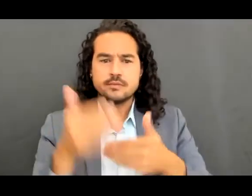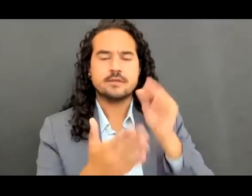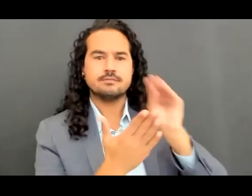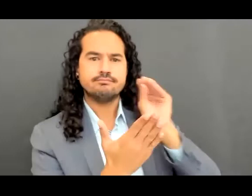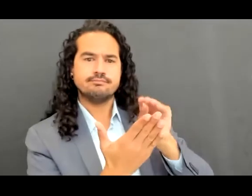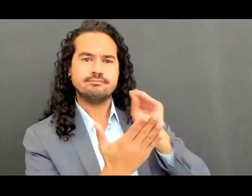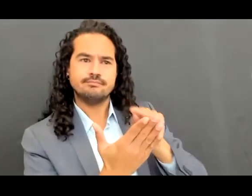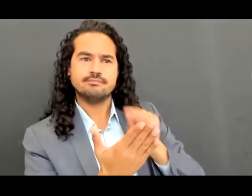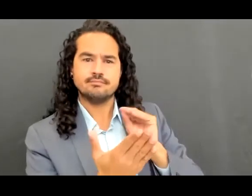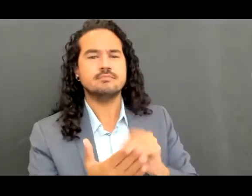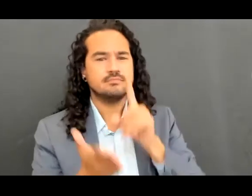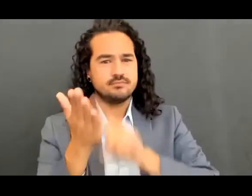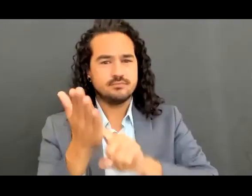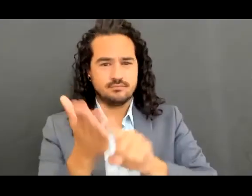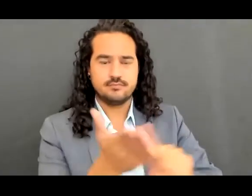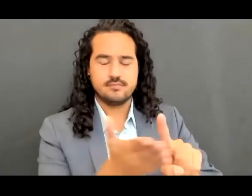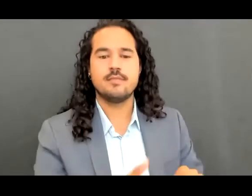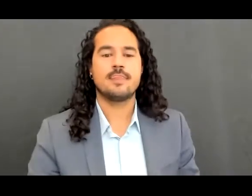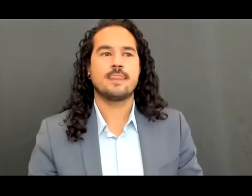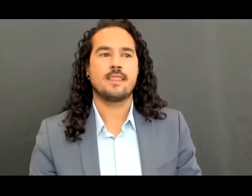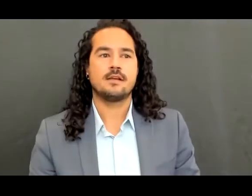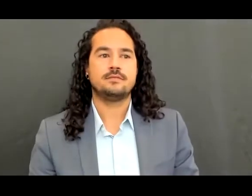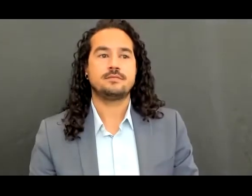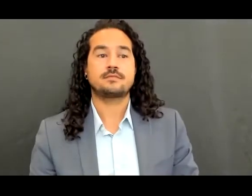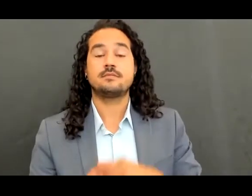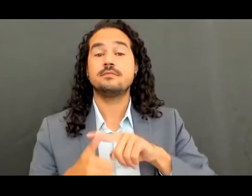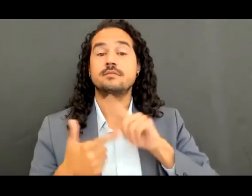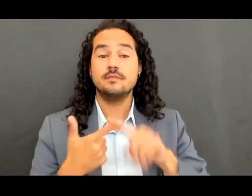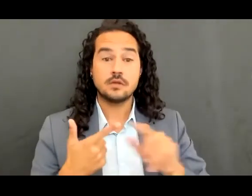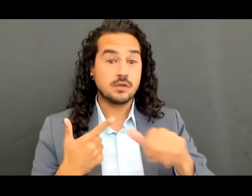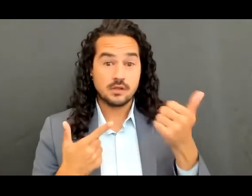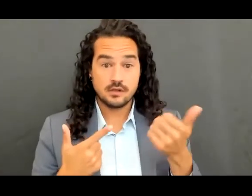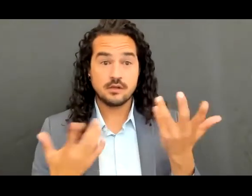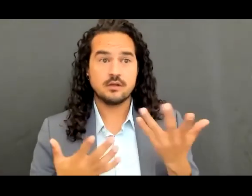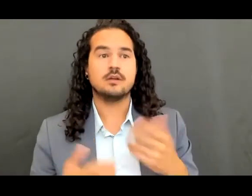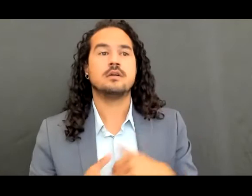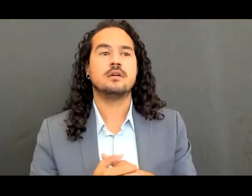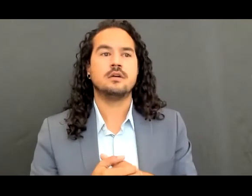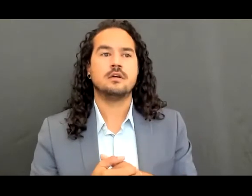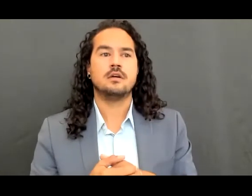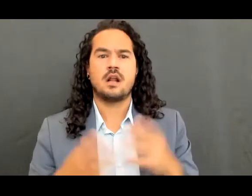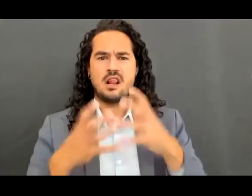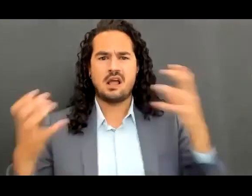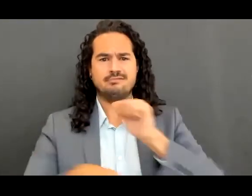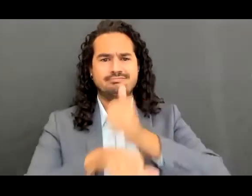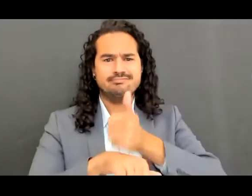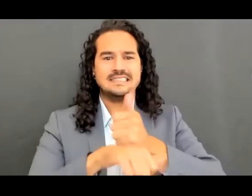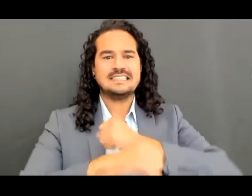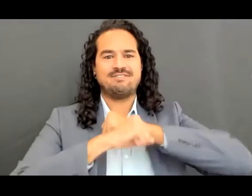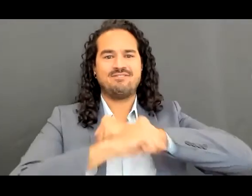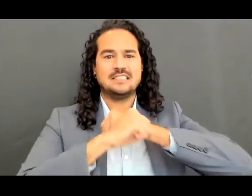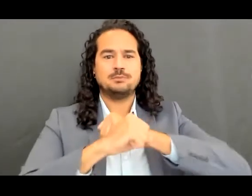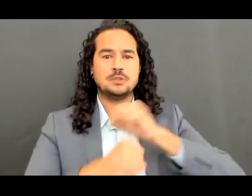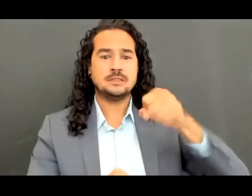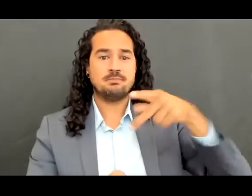en estas áreas. Otra cosa de lo que hemos estado hablando es que nos han llegado mucha ayuda de